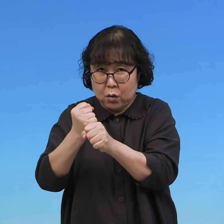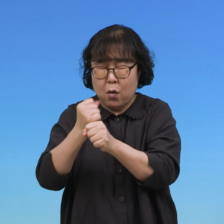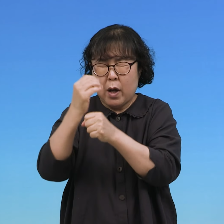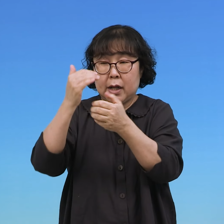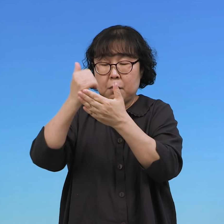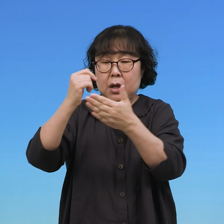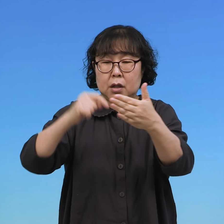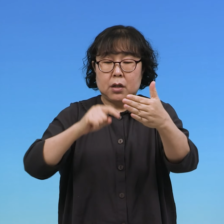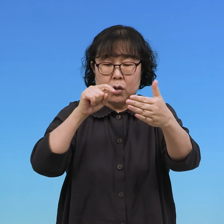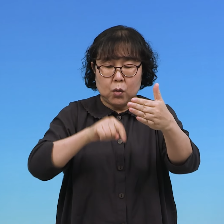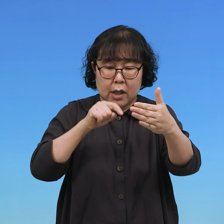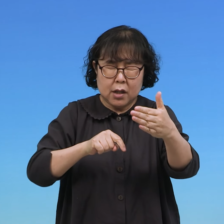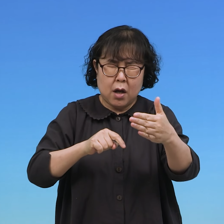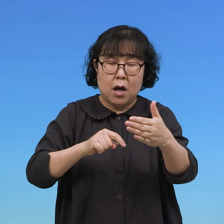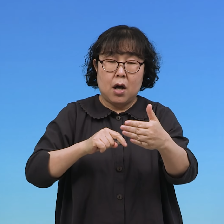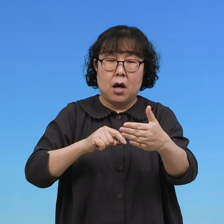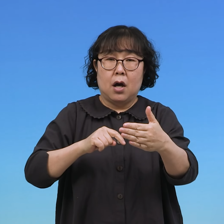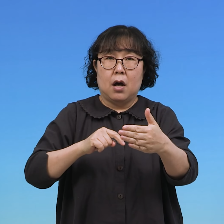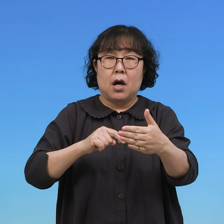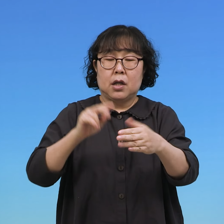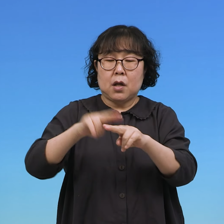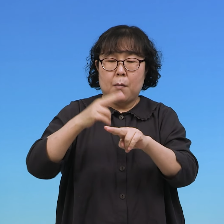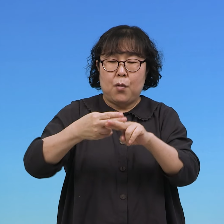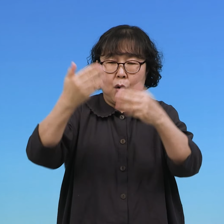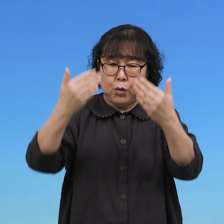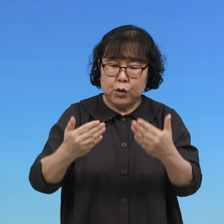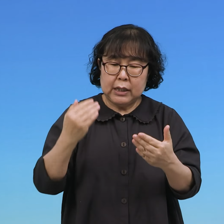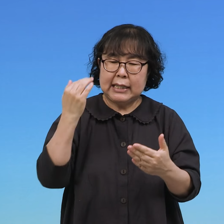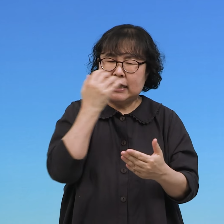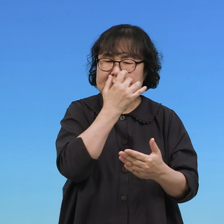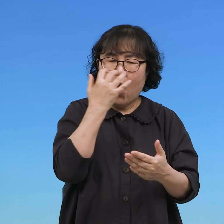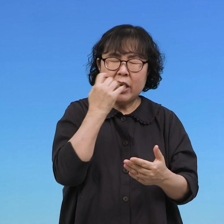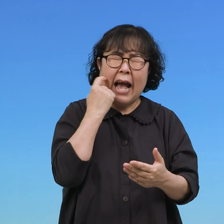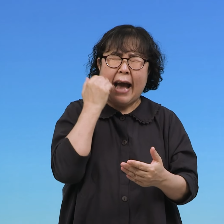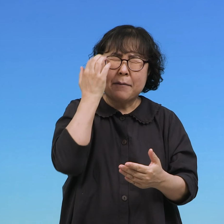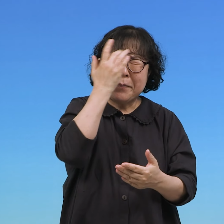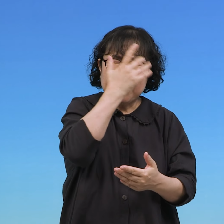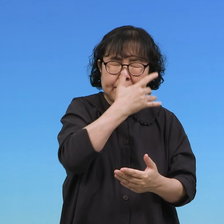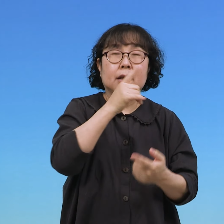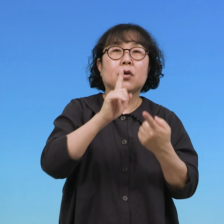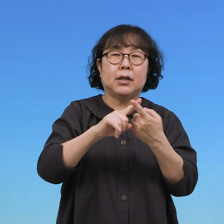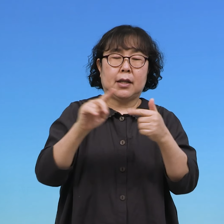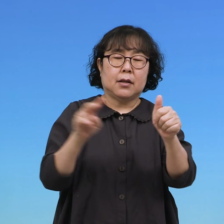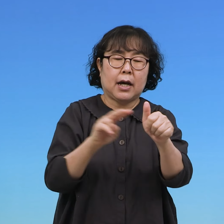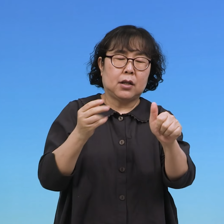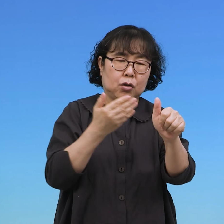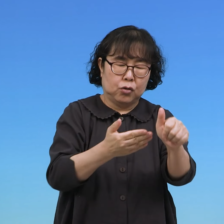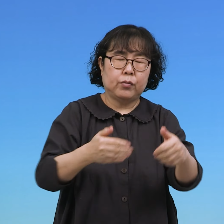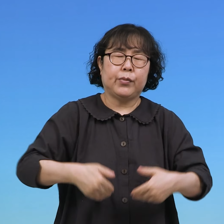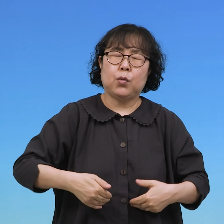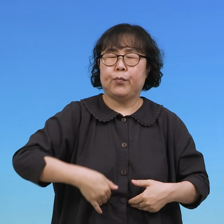그곳에서 선물로 주신 성이 얼마나 아름다운 것인가를 가르쳐야 돼요.